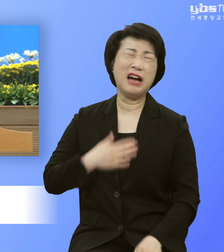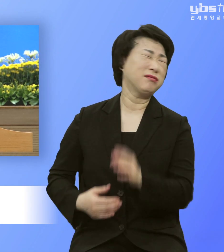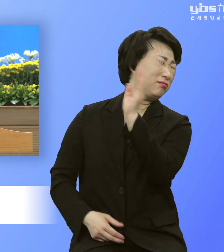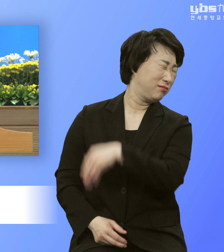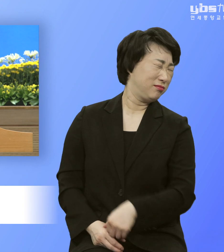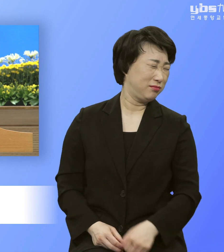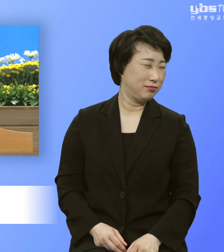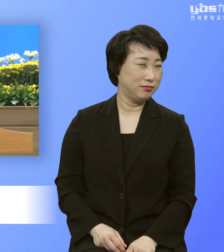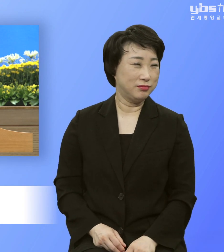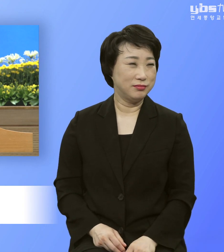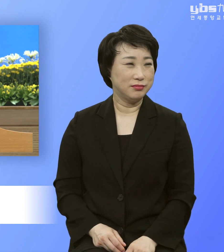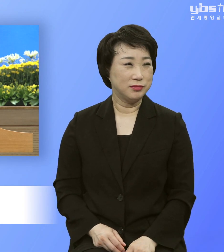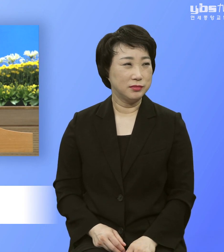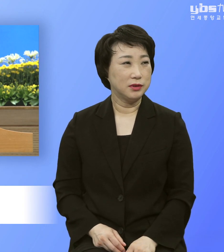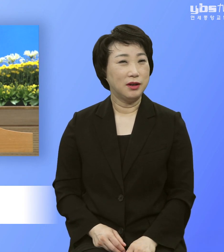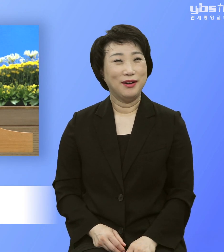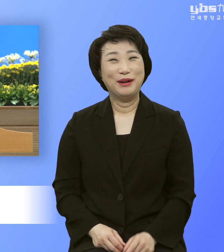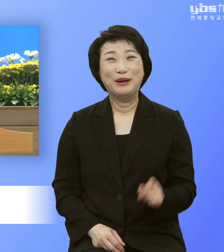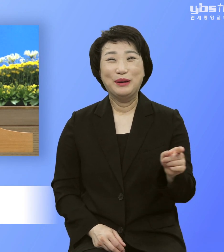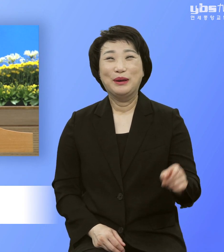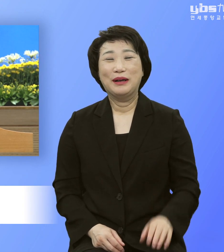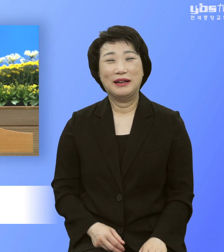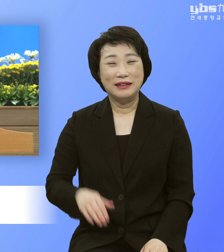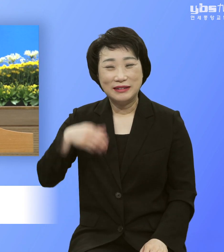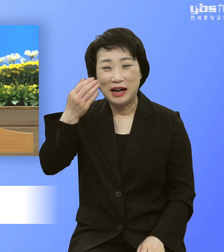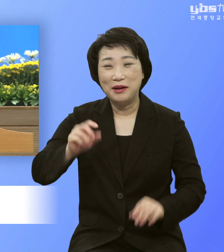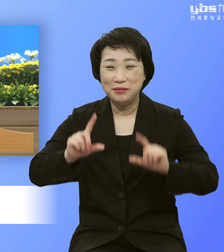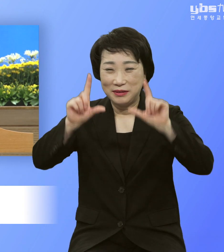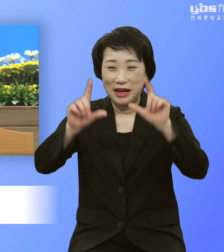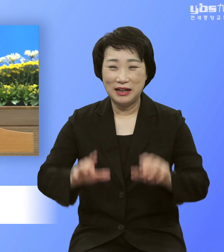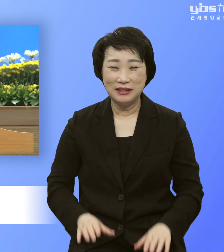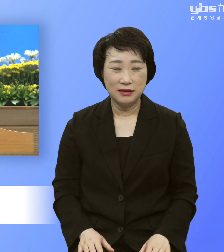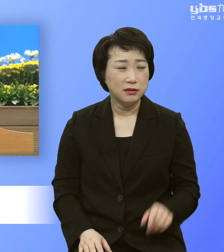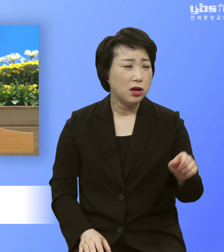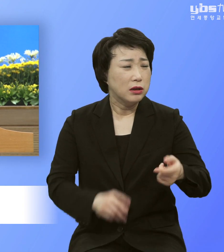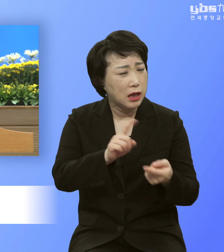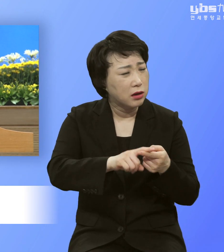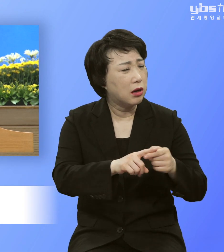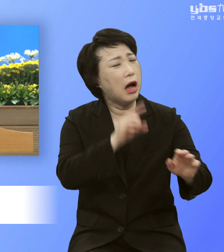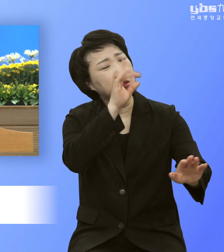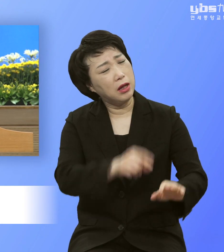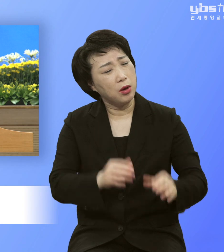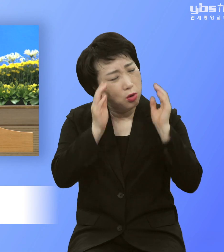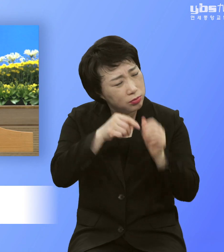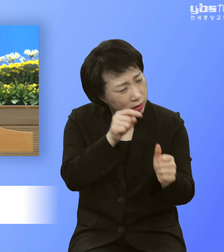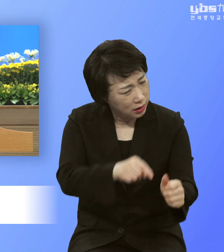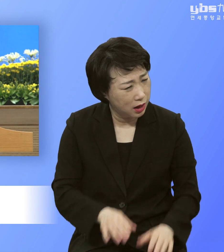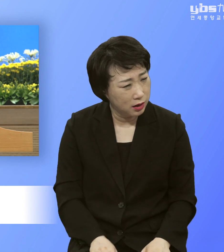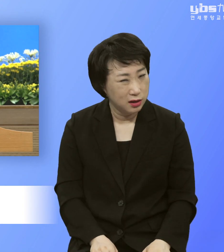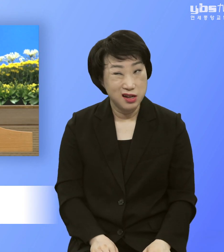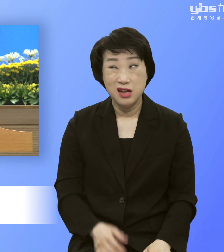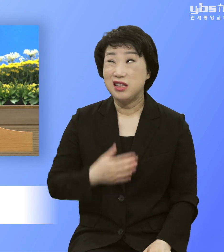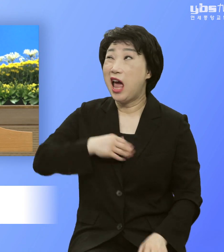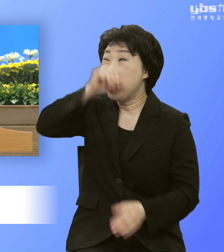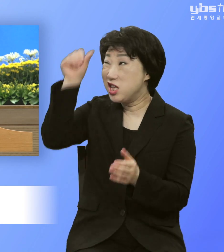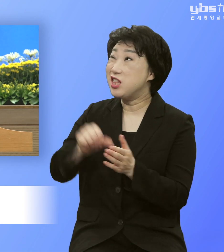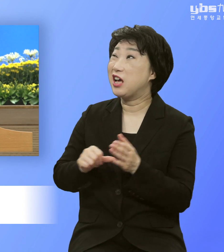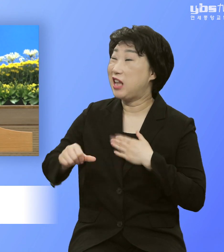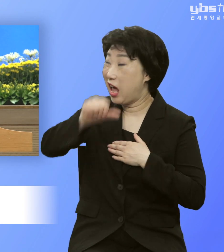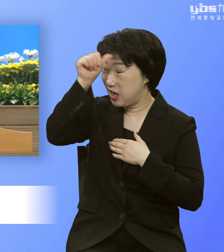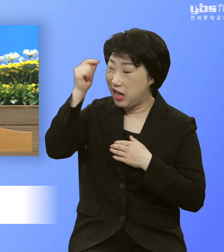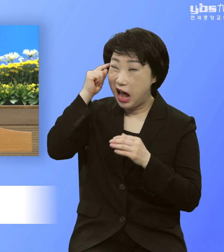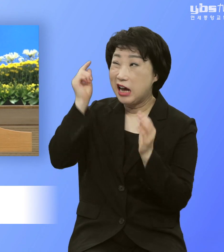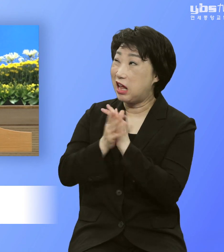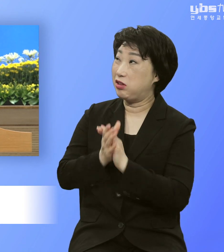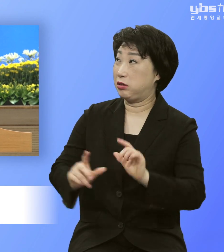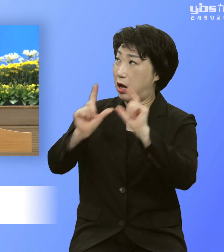알았어요. 알았어요. 그 다음날 너 그렇게 하면 안 돼요. 공부해. 내 인생 내가 알아